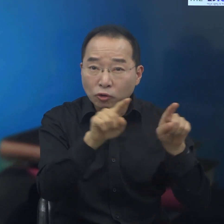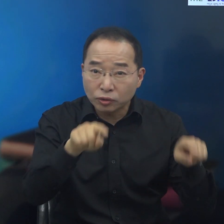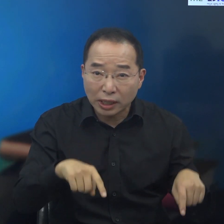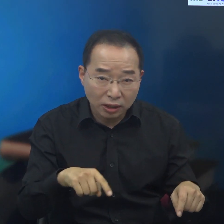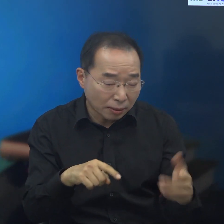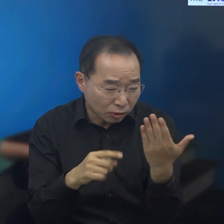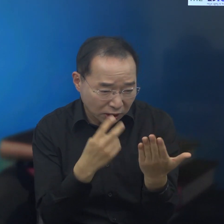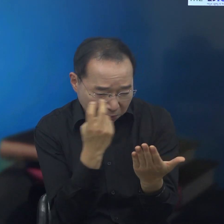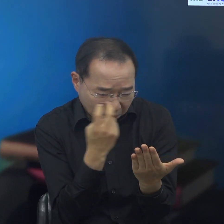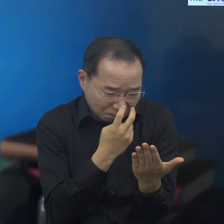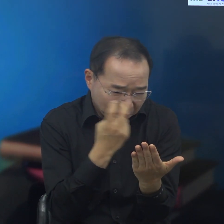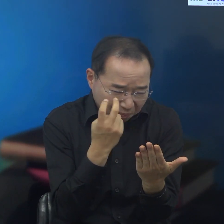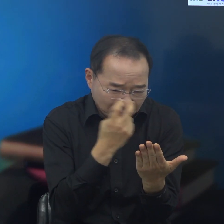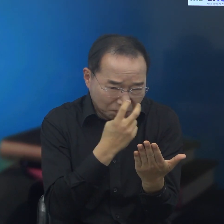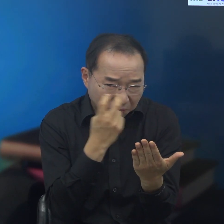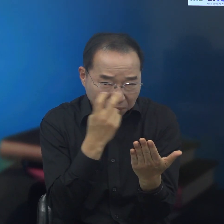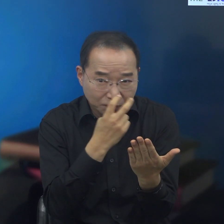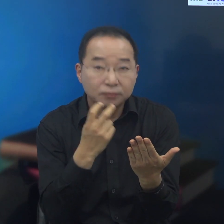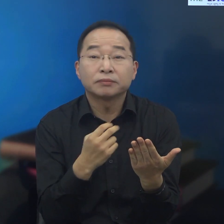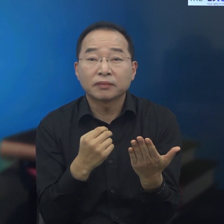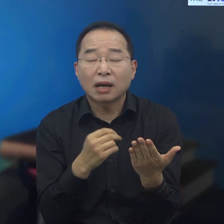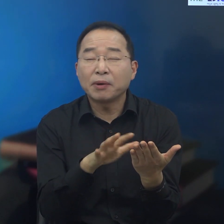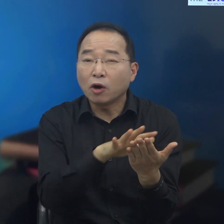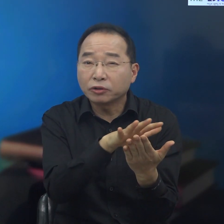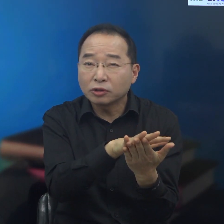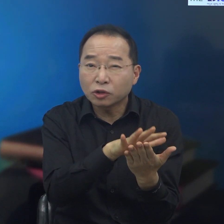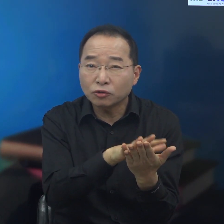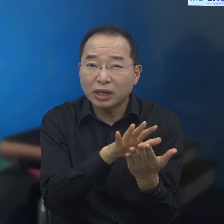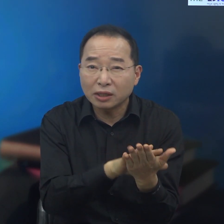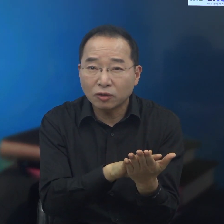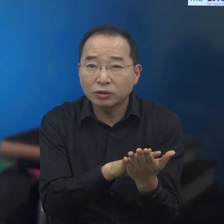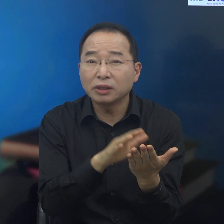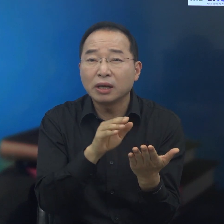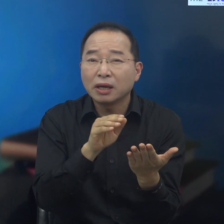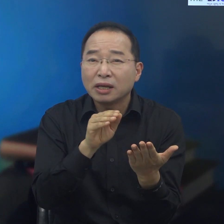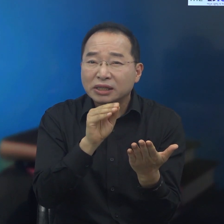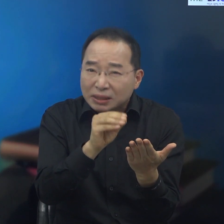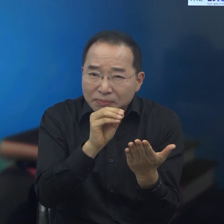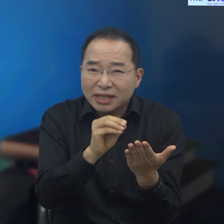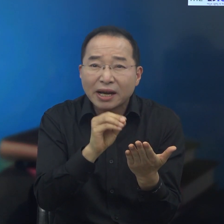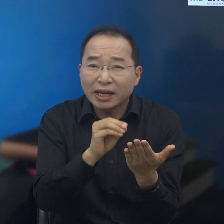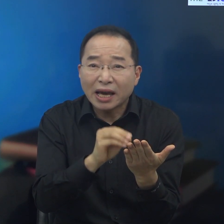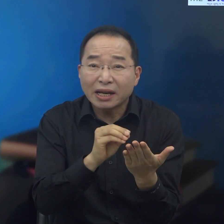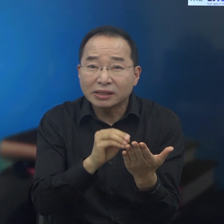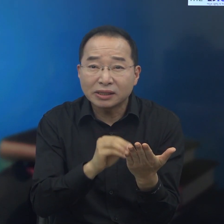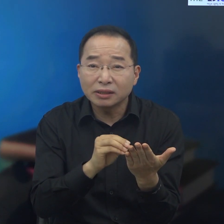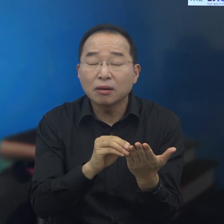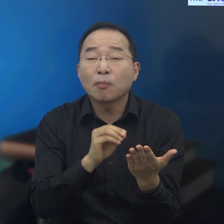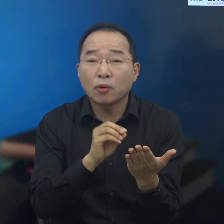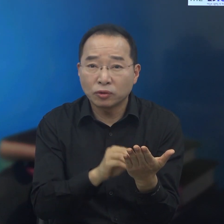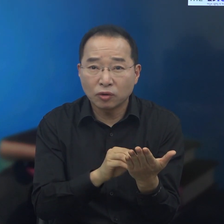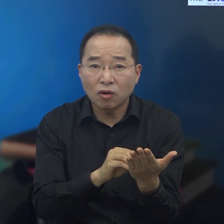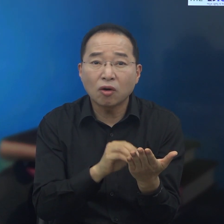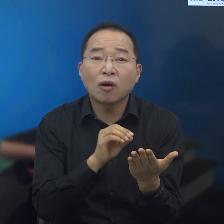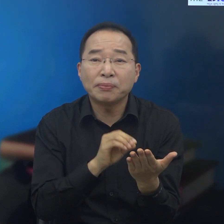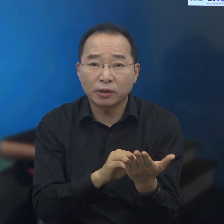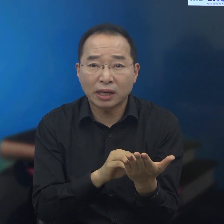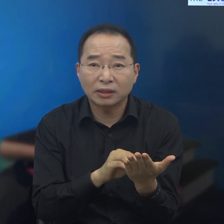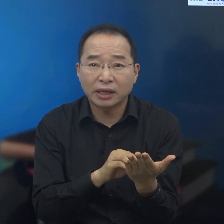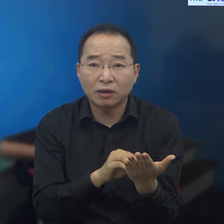서류나 이렇게 볼 때 하면 어떤 서류나 이런 걸 치밀하게 하나씩 보는 거, 검열하는